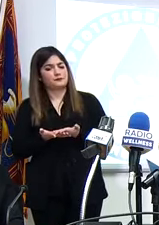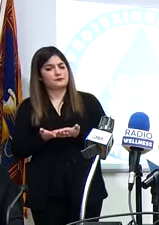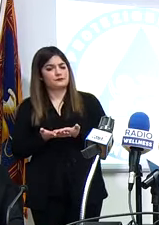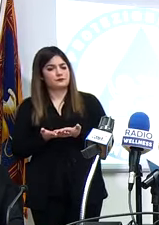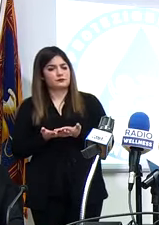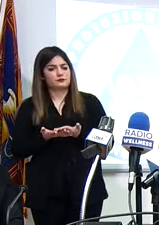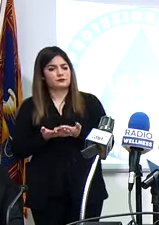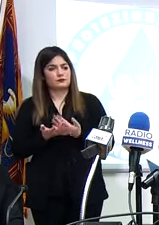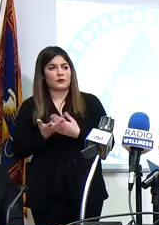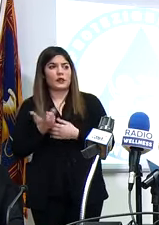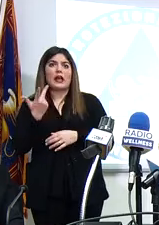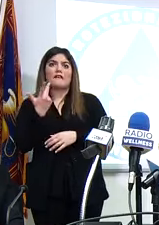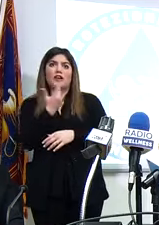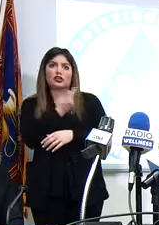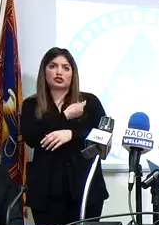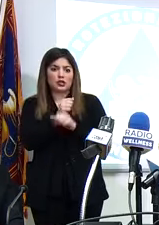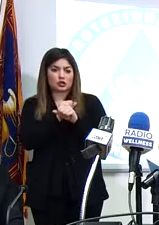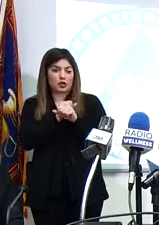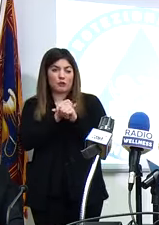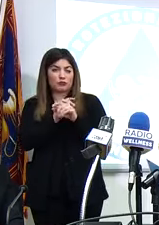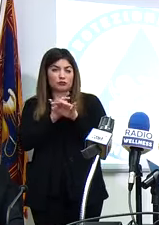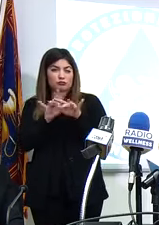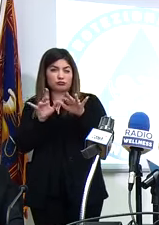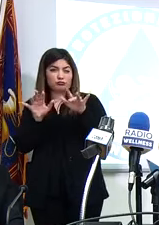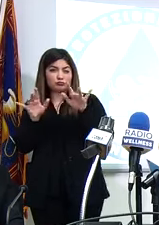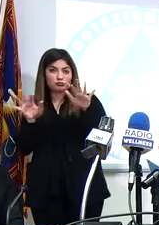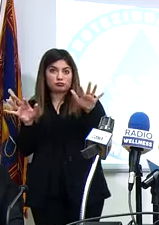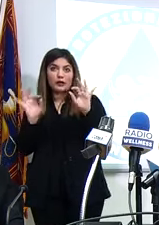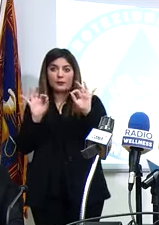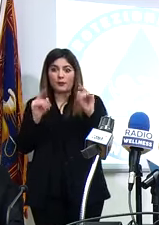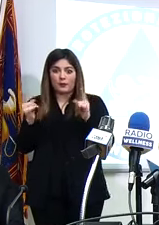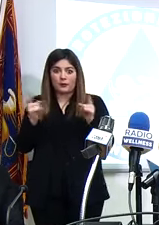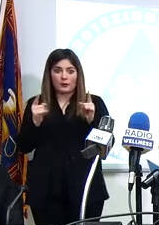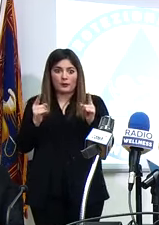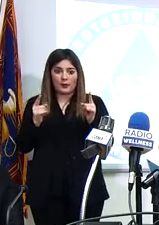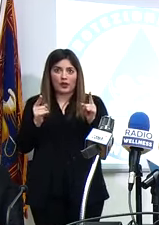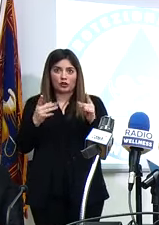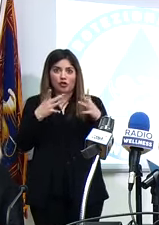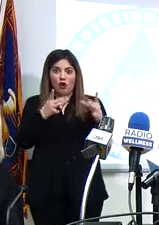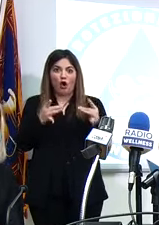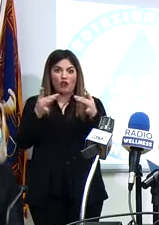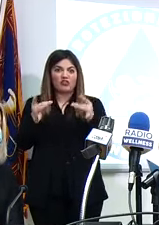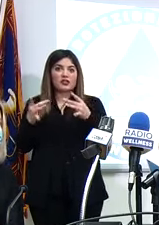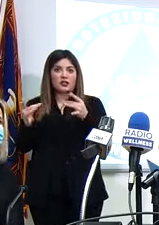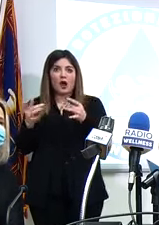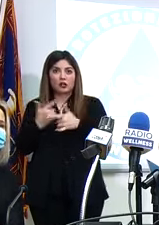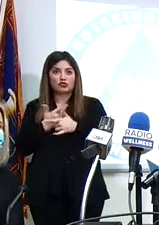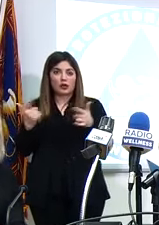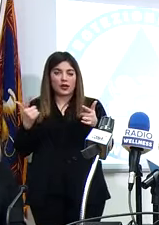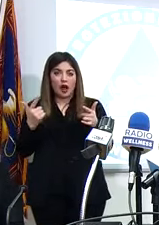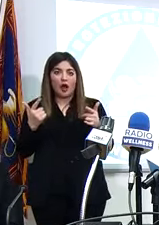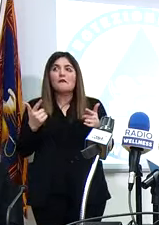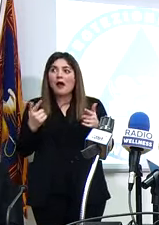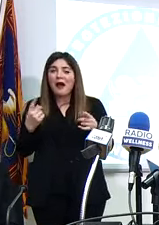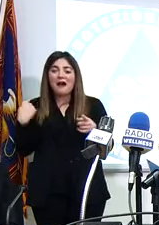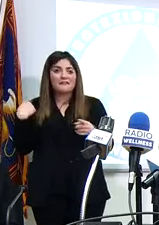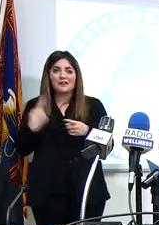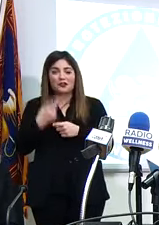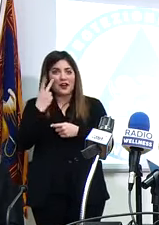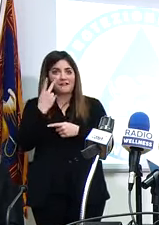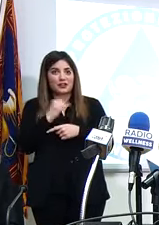una vaccinazione di massa nel mezzo di un contagio galoppante. O blocchiamo